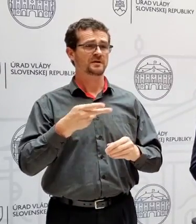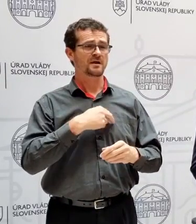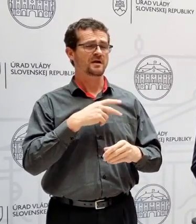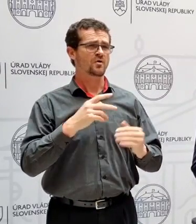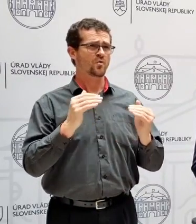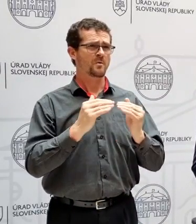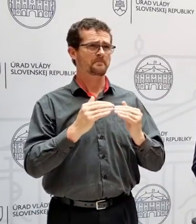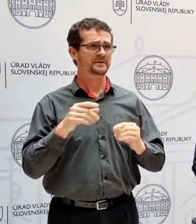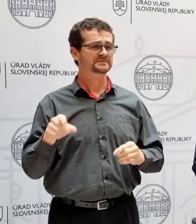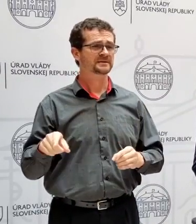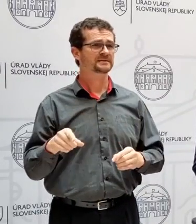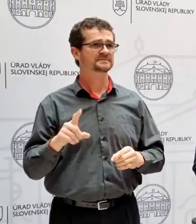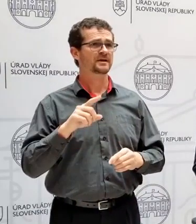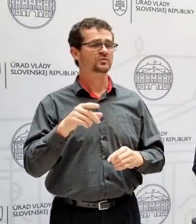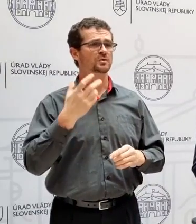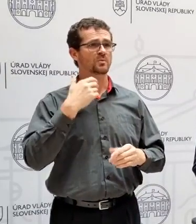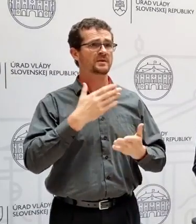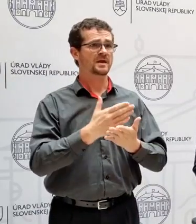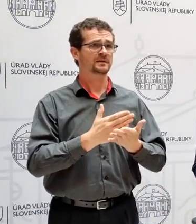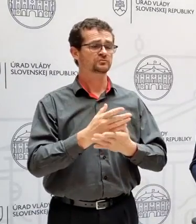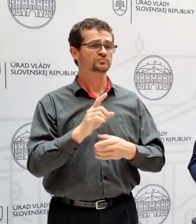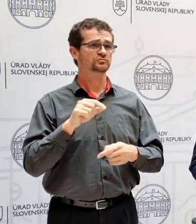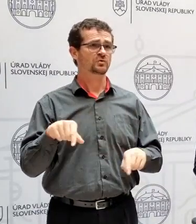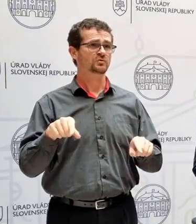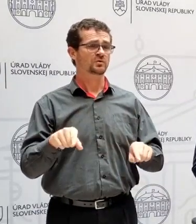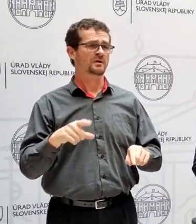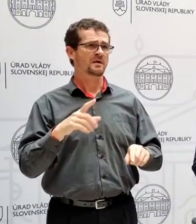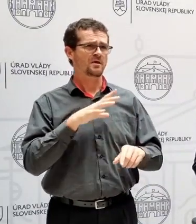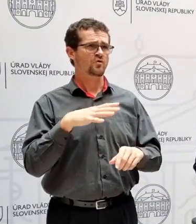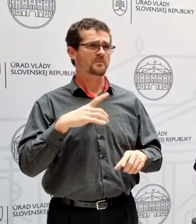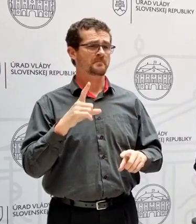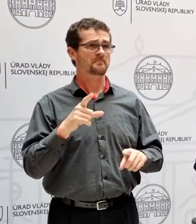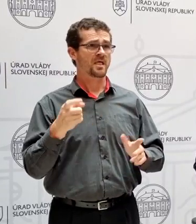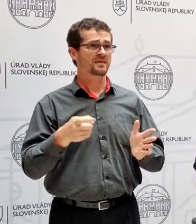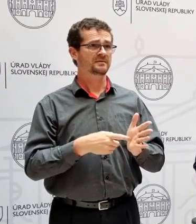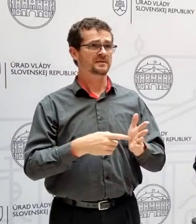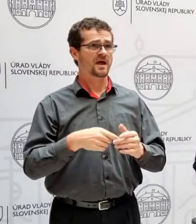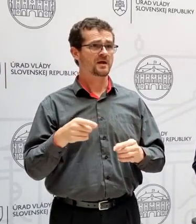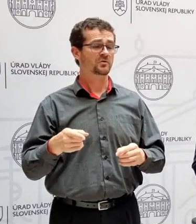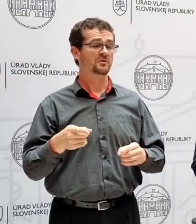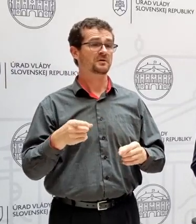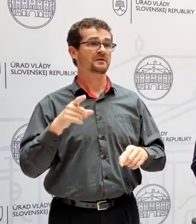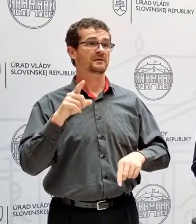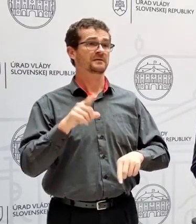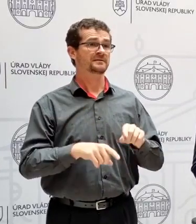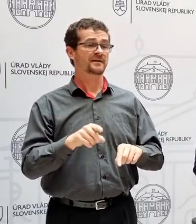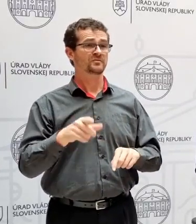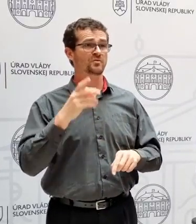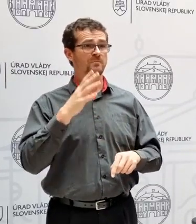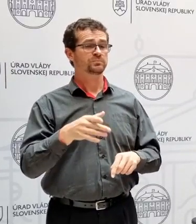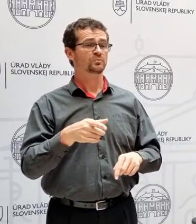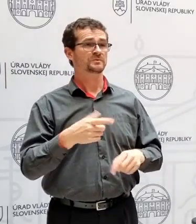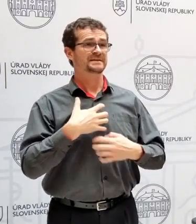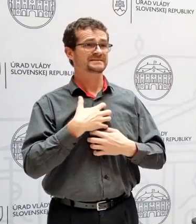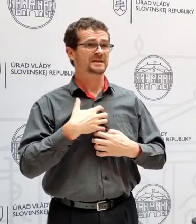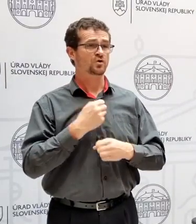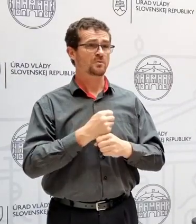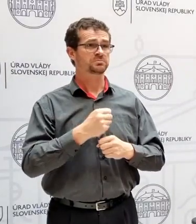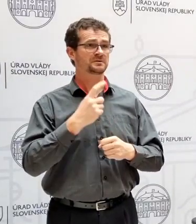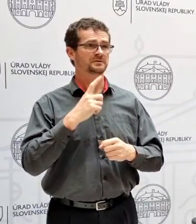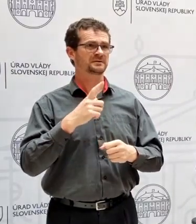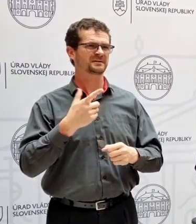kompenzácie, ktoré si ľudia zaslúžia, ktoré logicky by mali na ne nárok. ale keď niekto sa bude silou mocou snažiť robiť